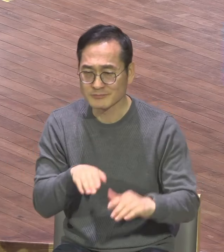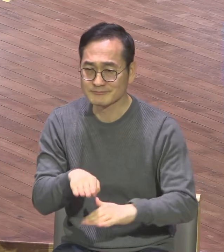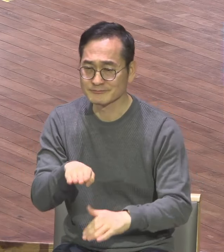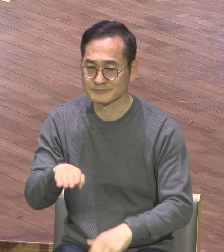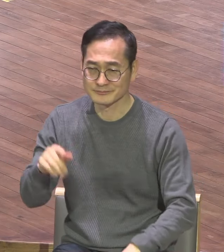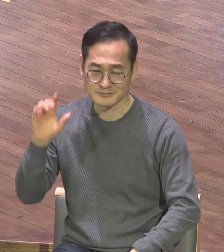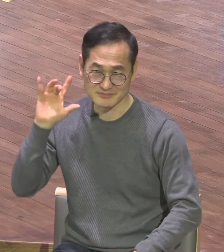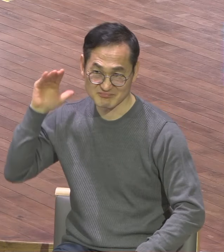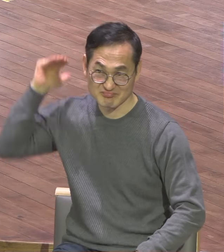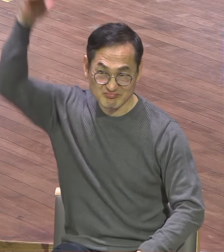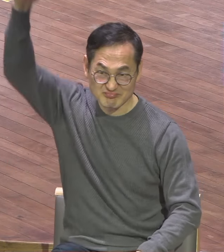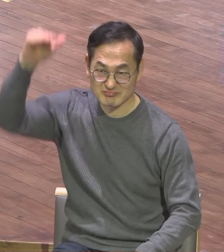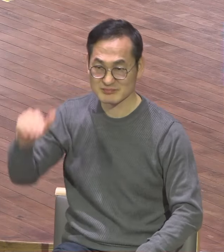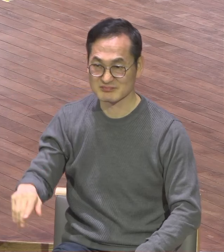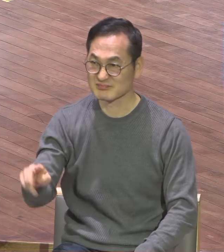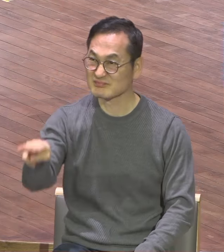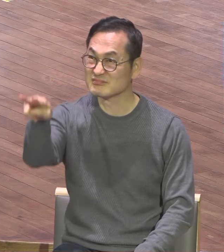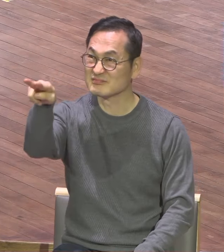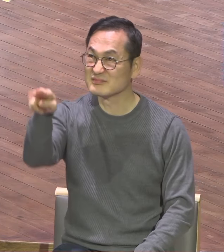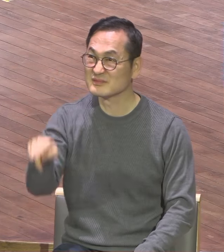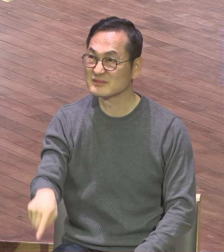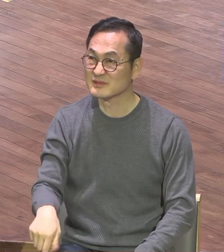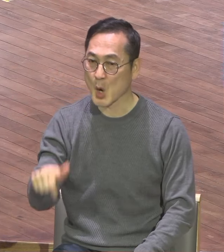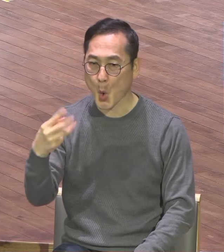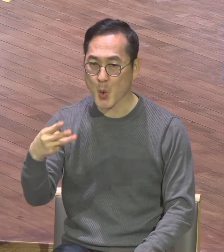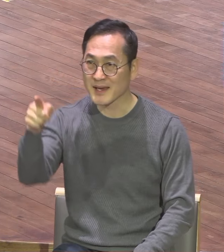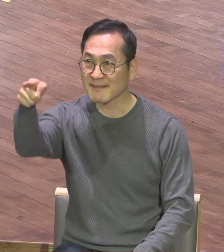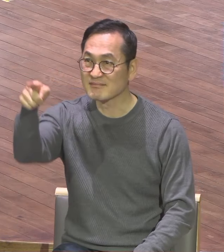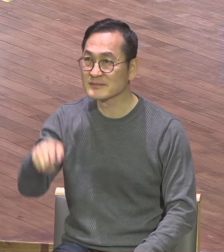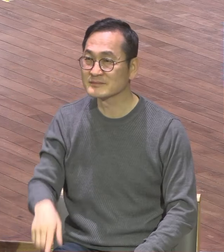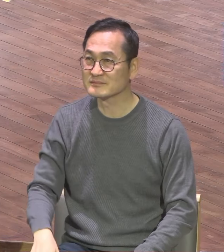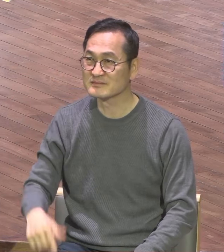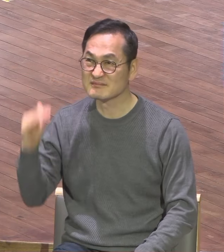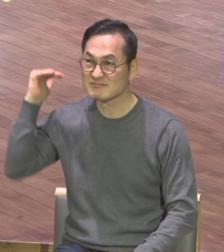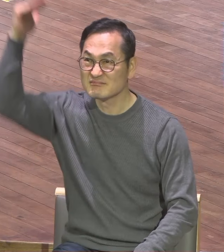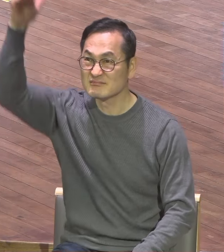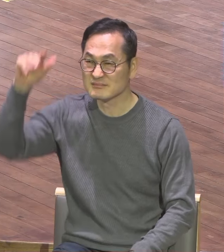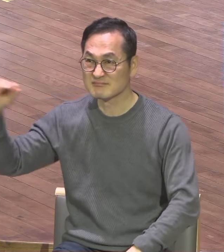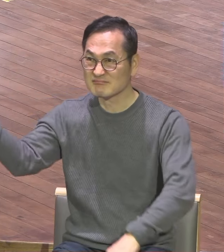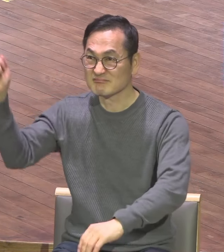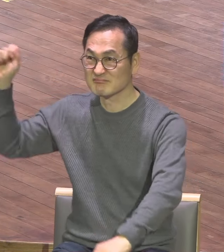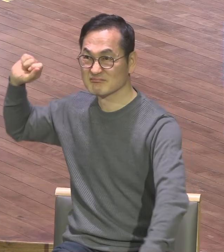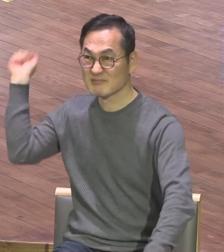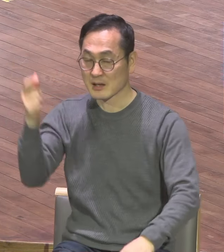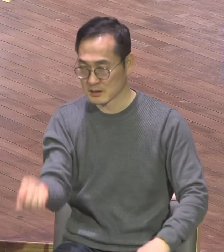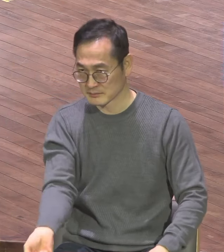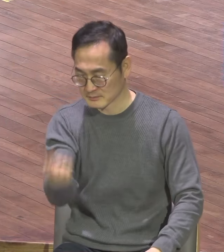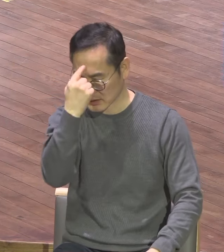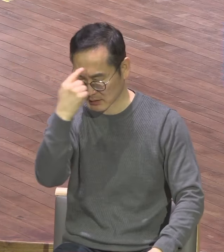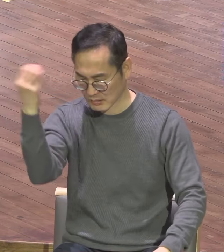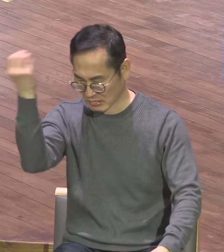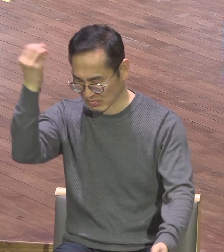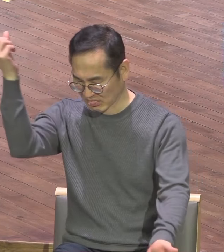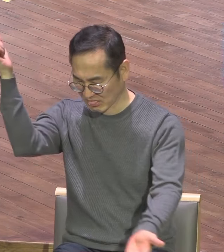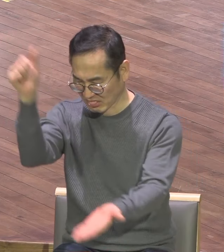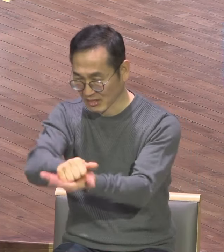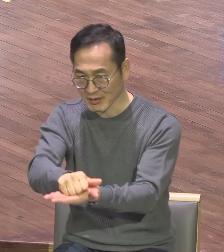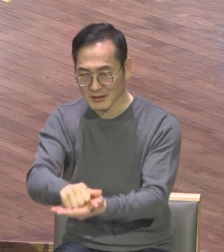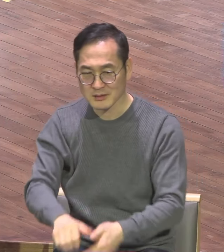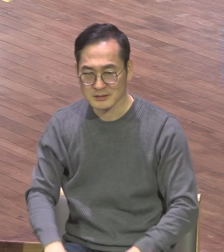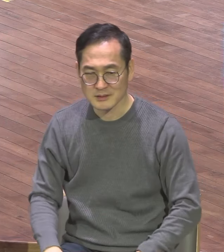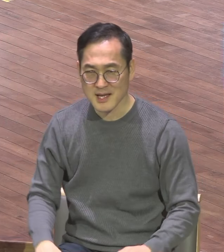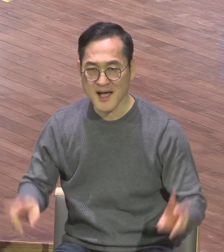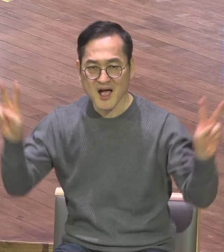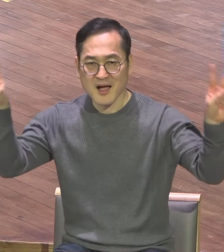골리앗을 만나가지고 골리앗 대전에서 그야말로 통쾌하게 이기고 역사의 전면에